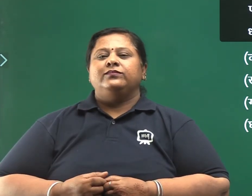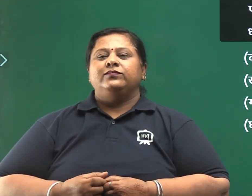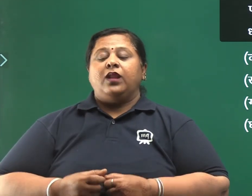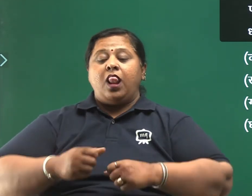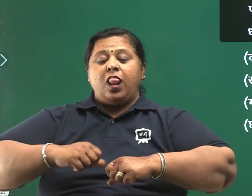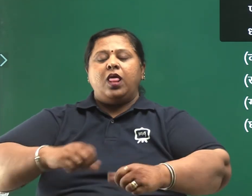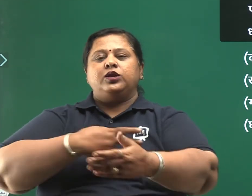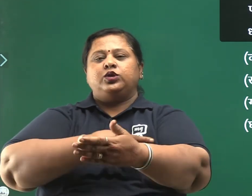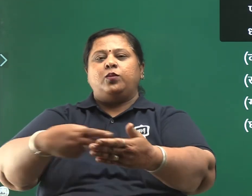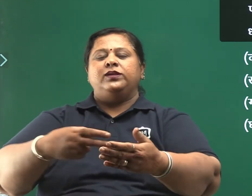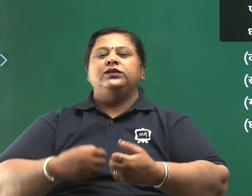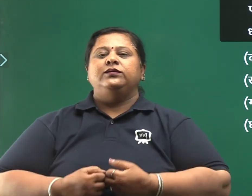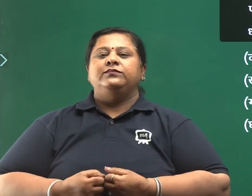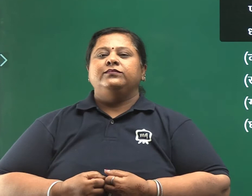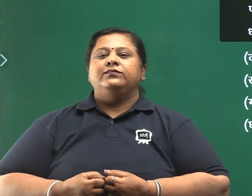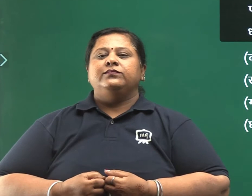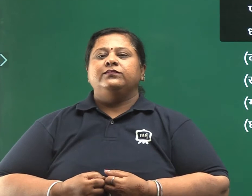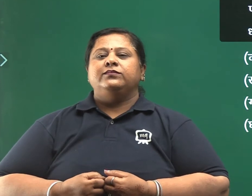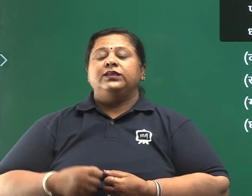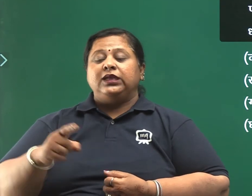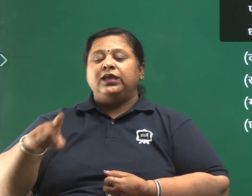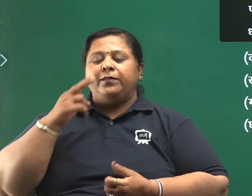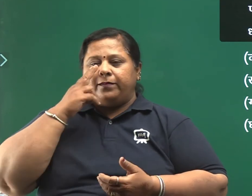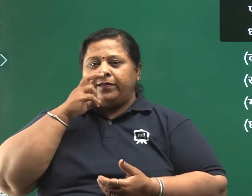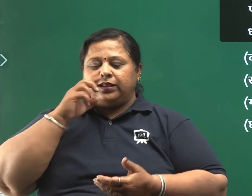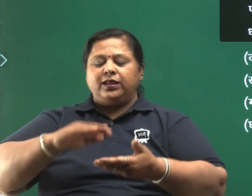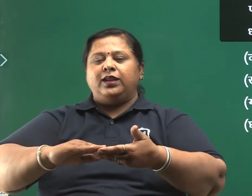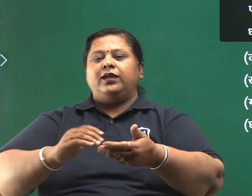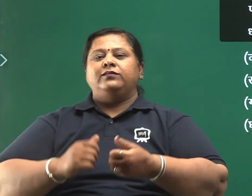लाला झाओमल जी की पत्नी ने